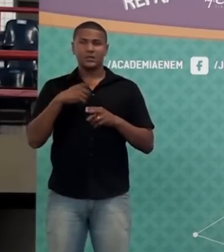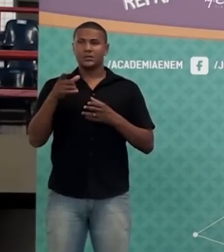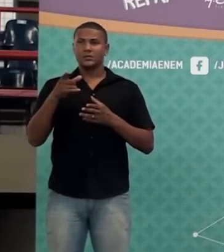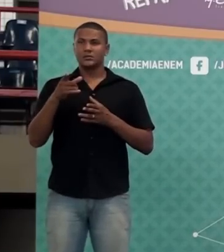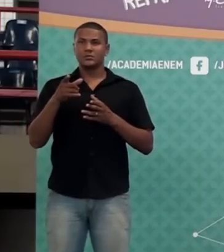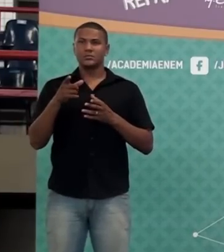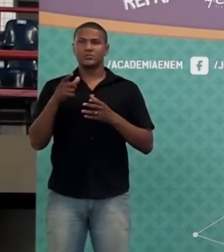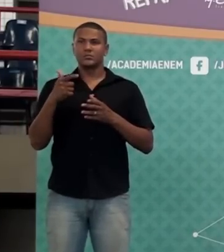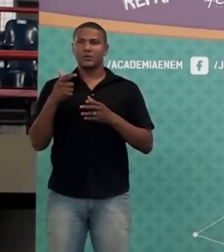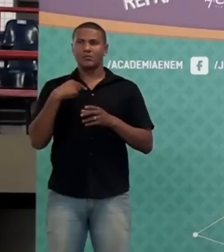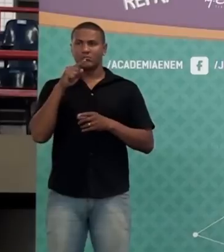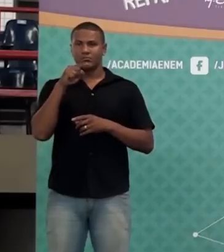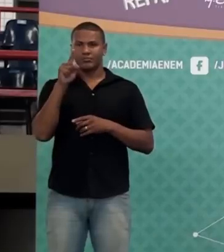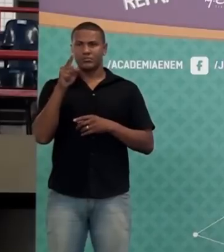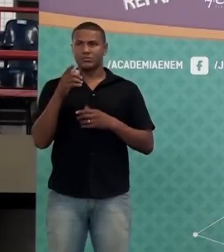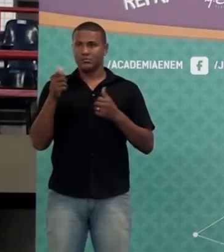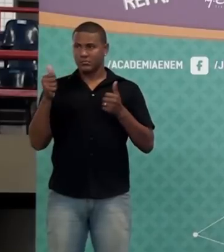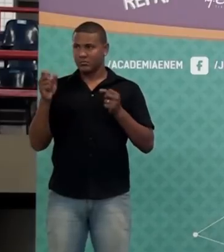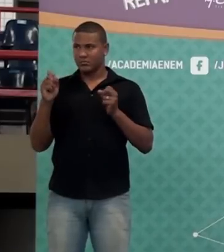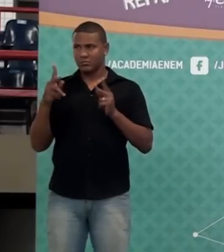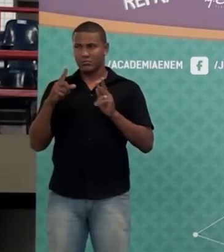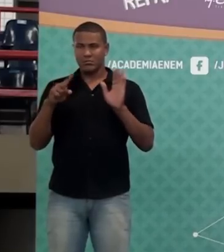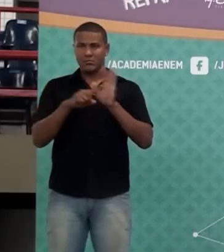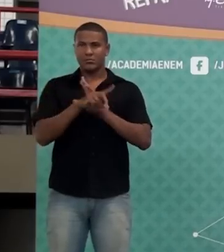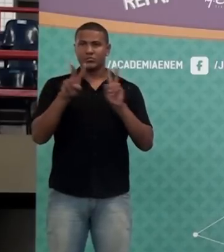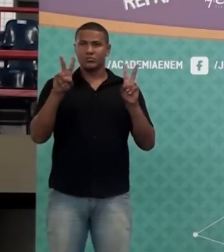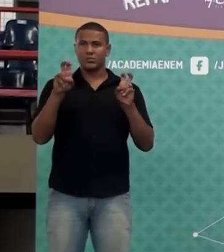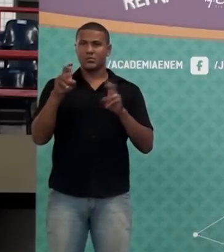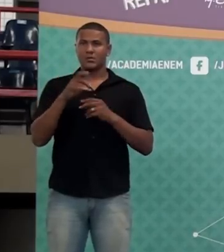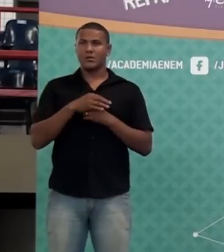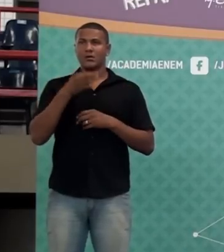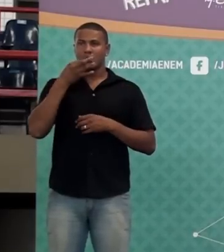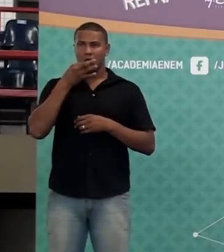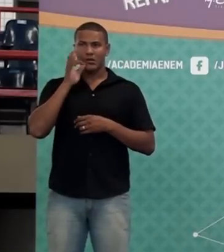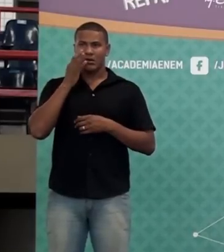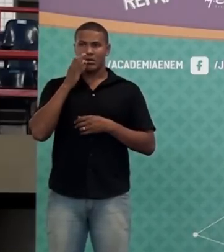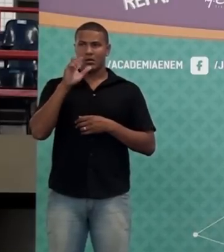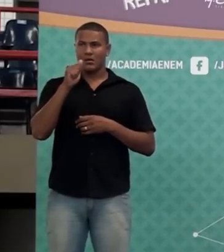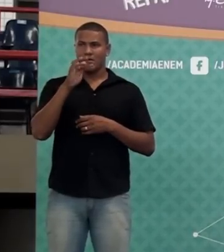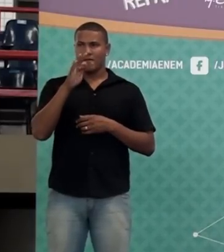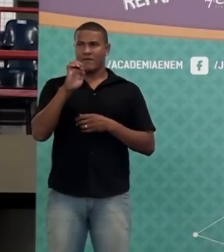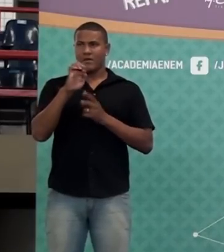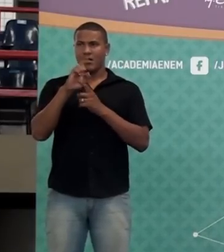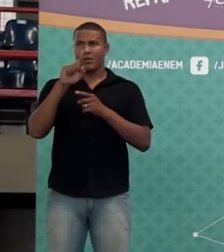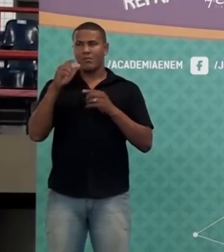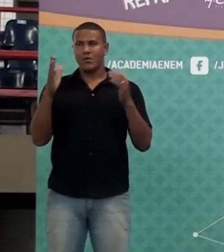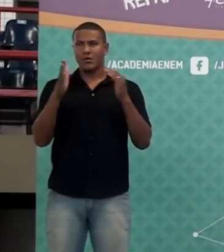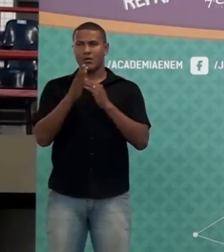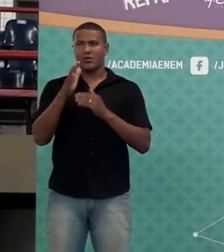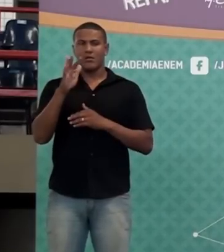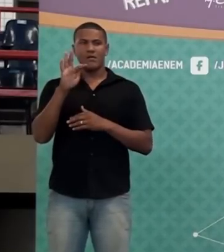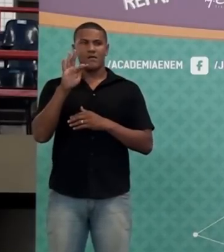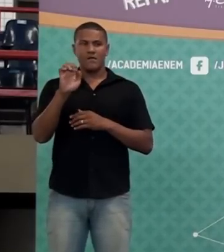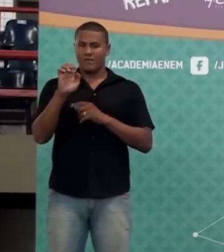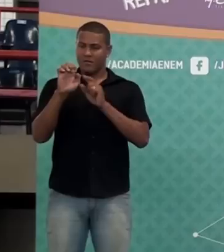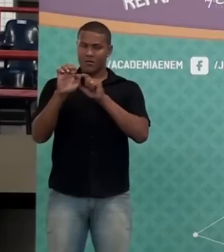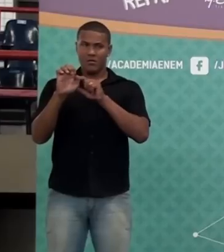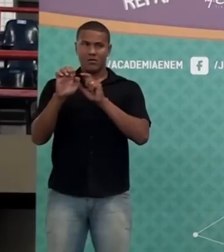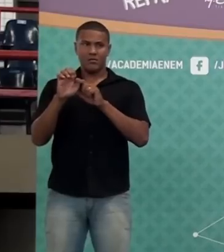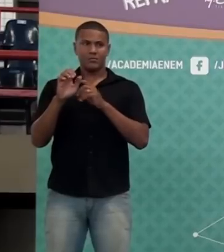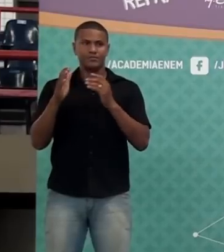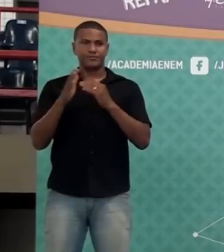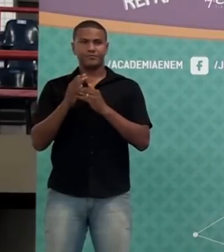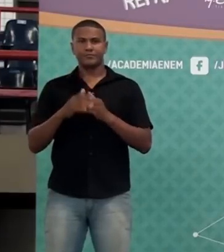mandou fazer essa perguntinha do café? É porque é um oxítono terminado em E. Quando se usa o ponto